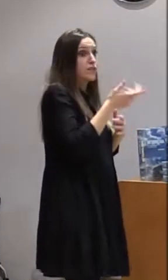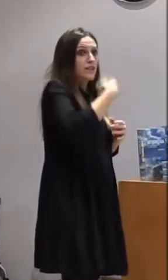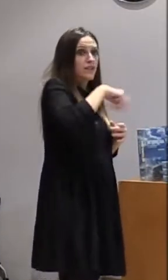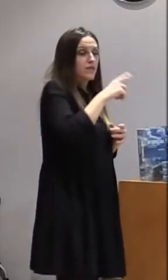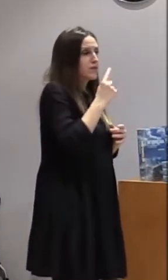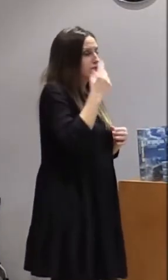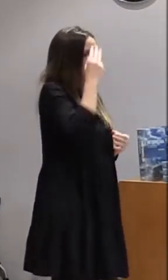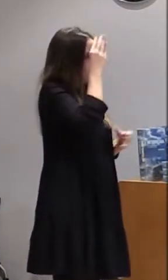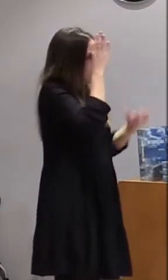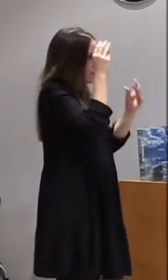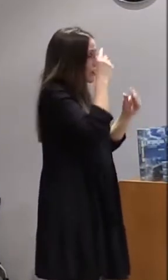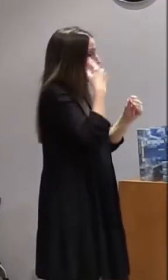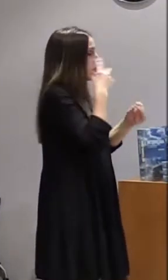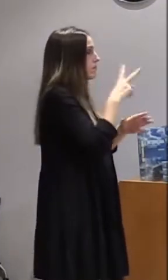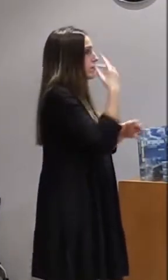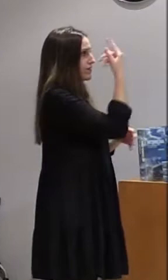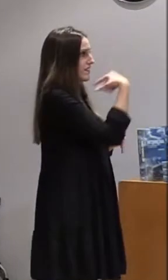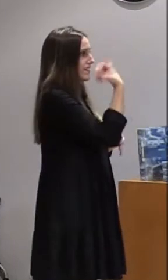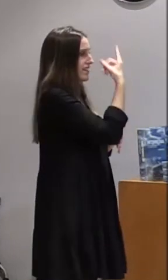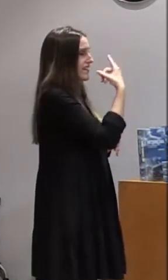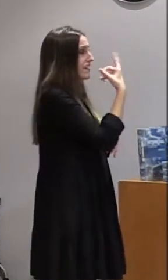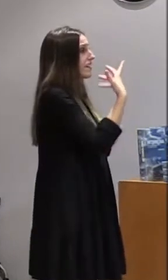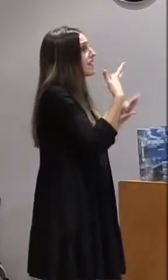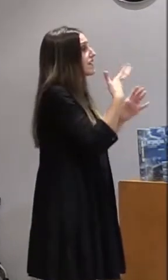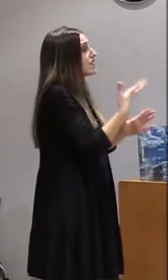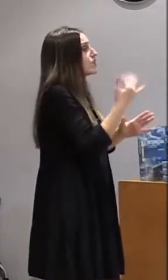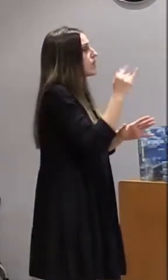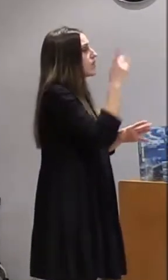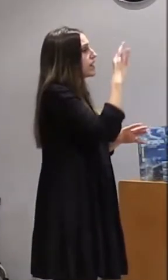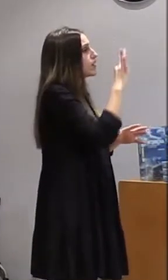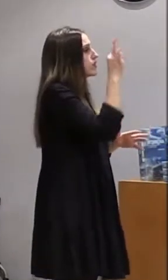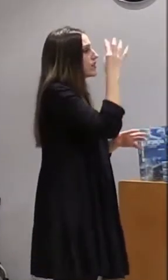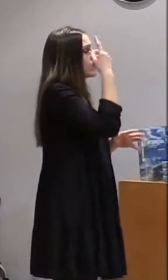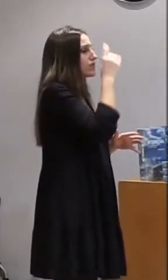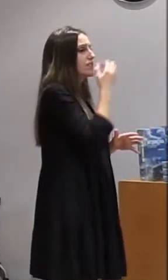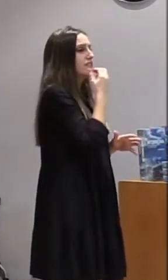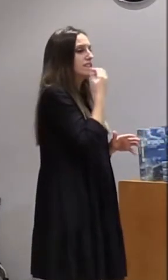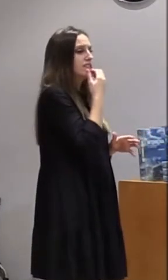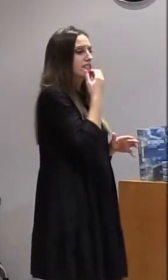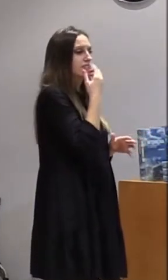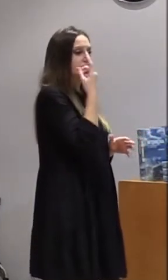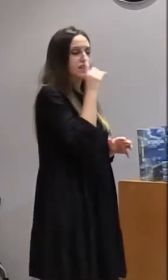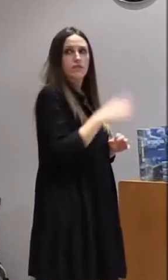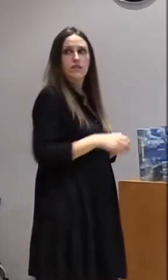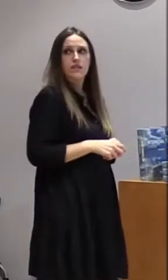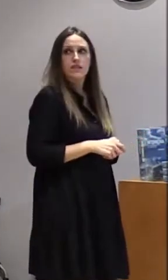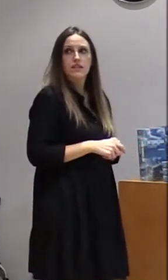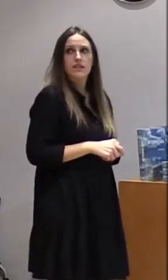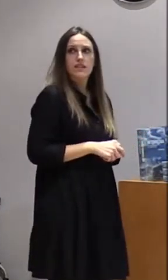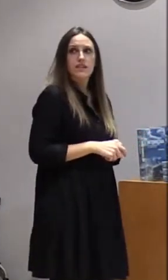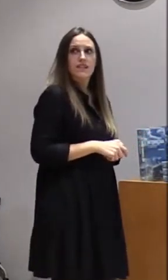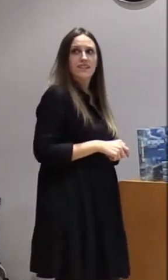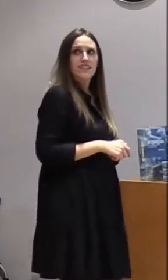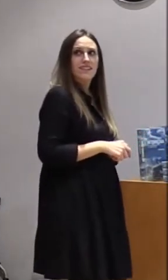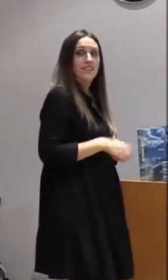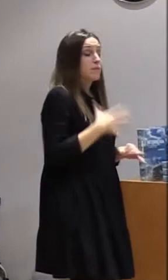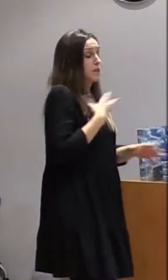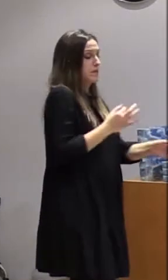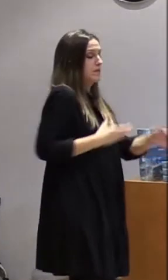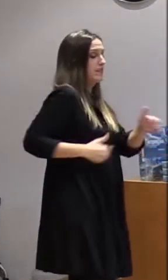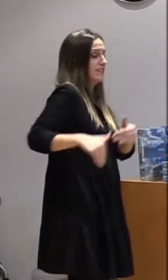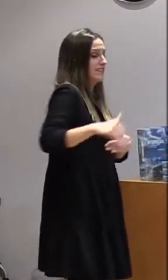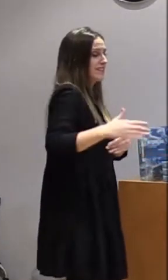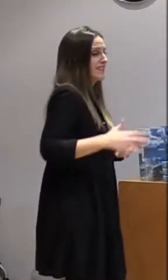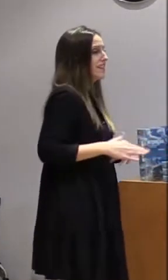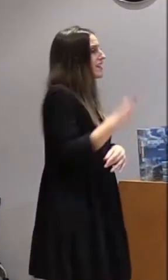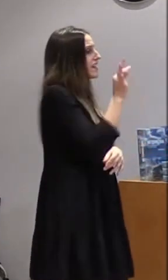el que instantáneamente ve caras. De hecho, hay una teoría, no sé si la conocéis, a lo mejor me estoy enrayando mucho, pero viendo a desviarme muchas veces, de la